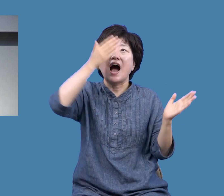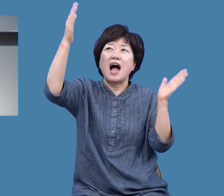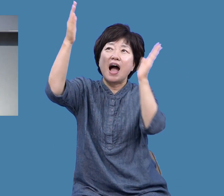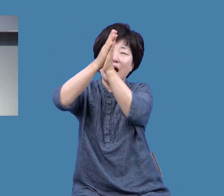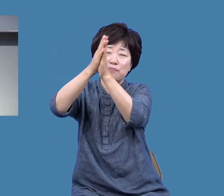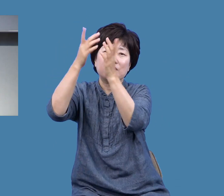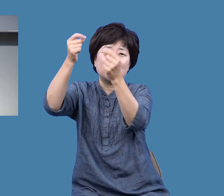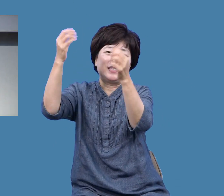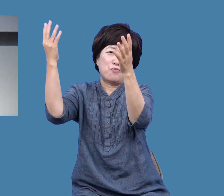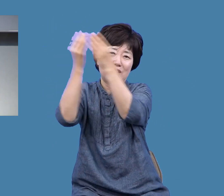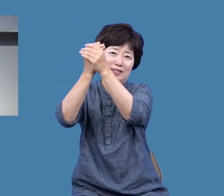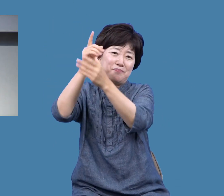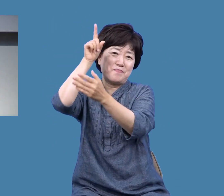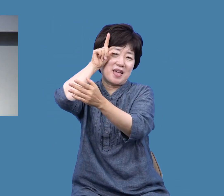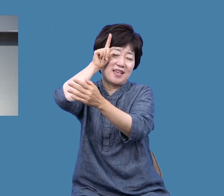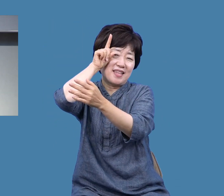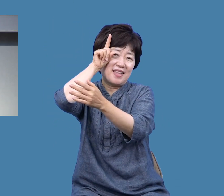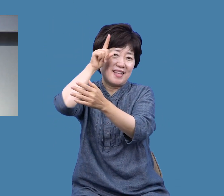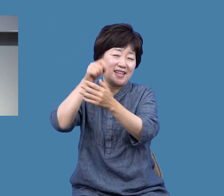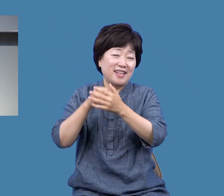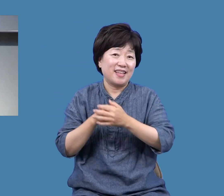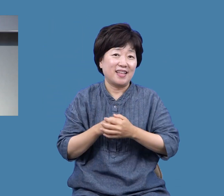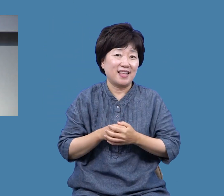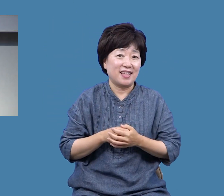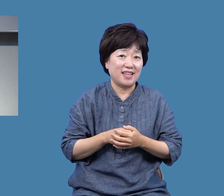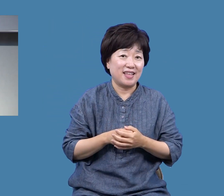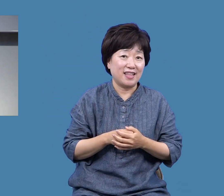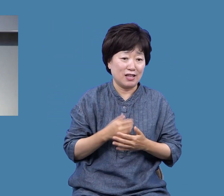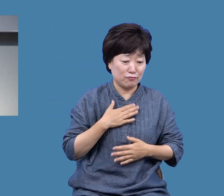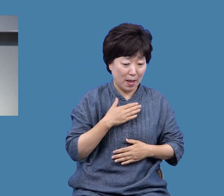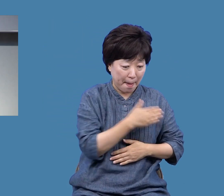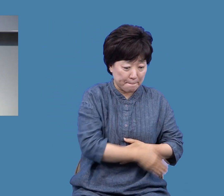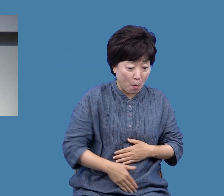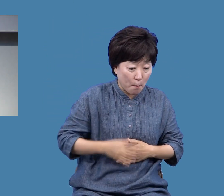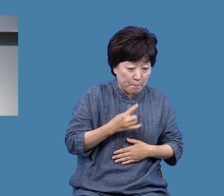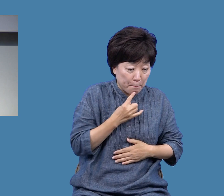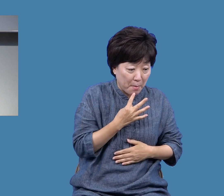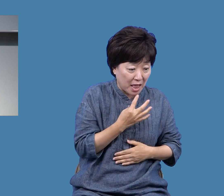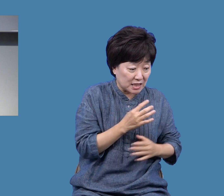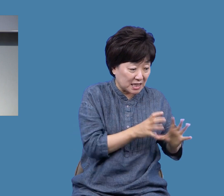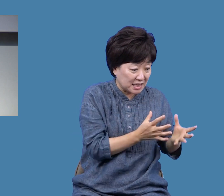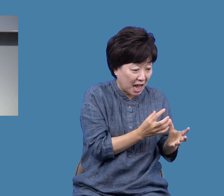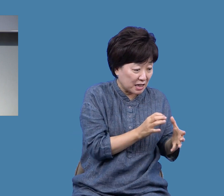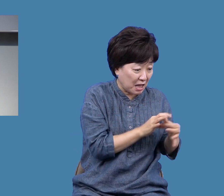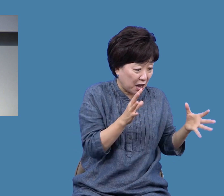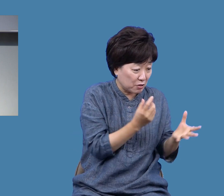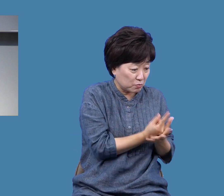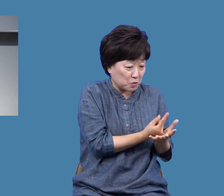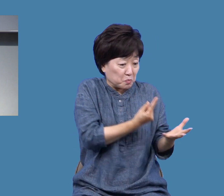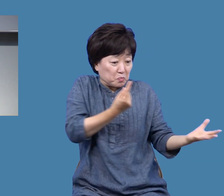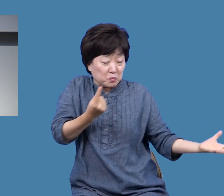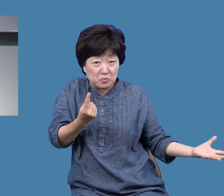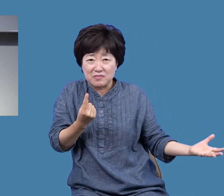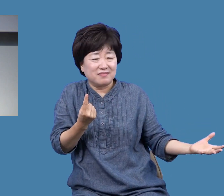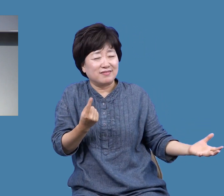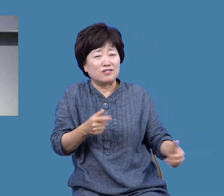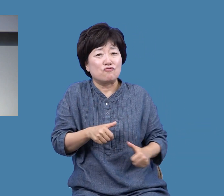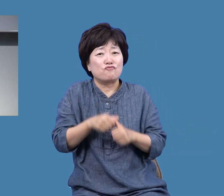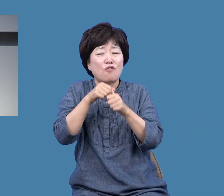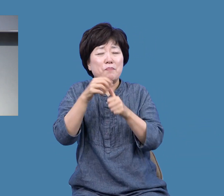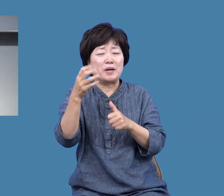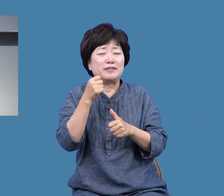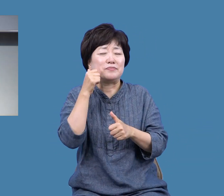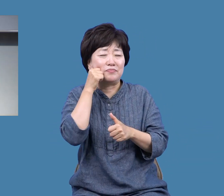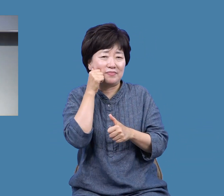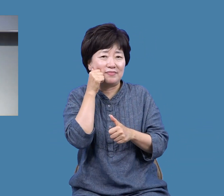거예요. 그러지 않으면 우리 몸만 완전함에 이룰 수 없다는 거야. 그래서 결국 예수께서 오셔서